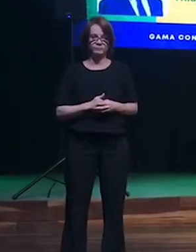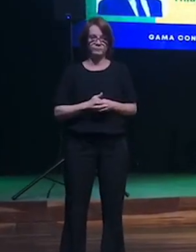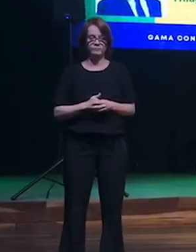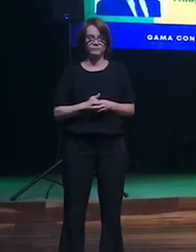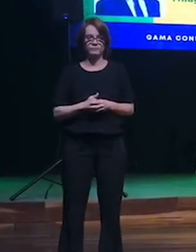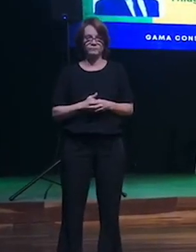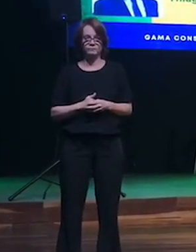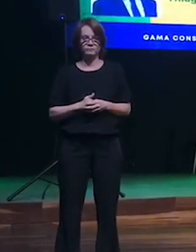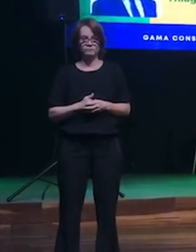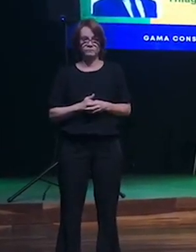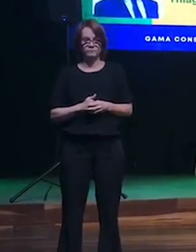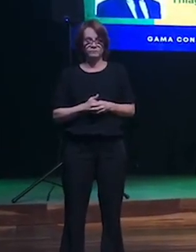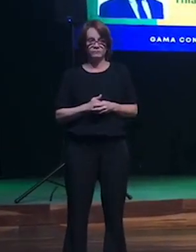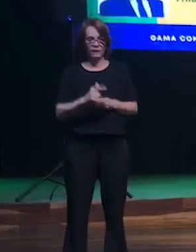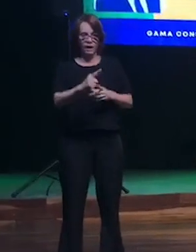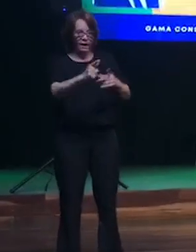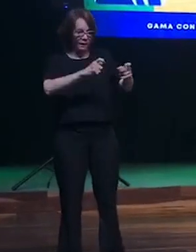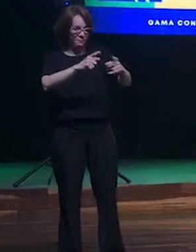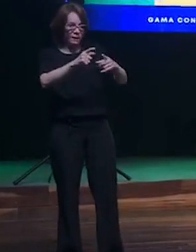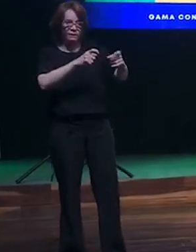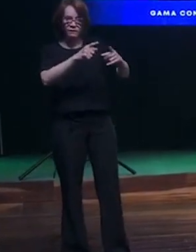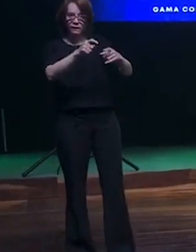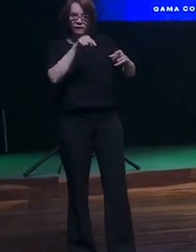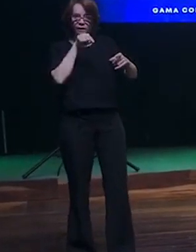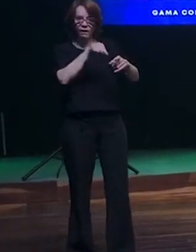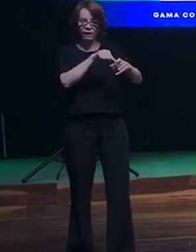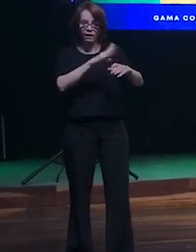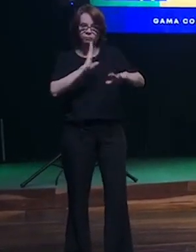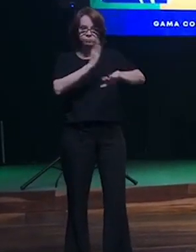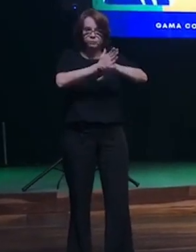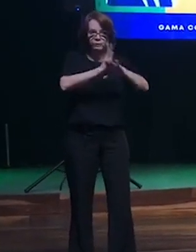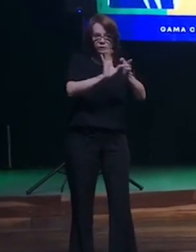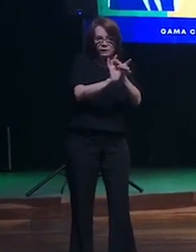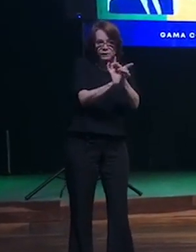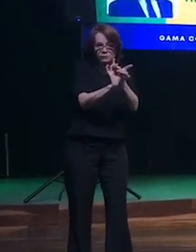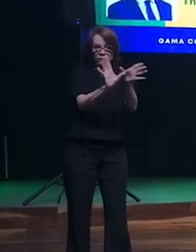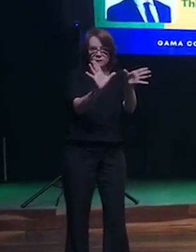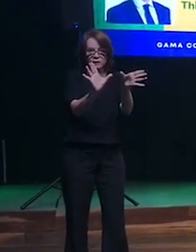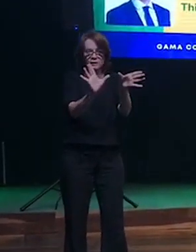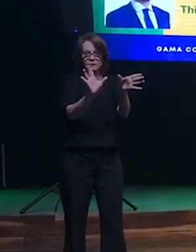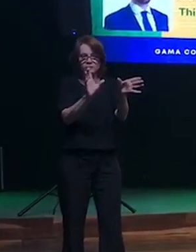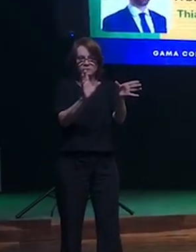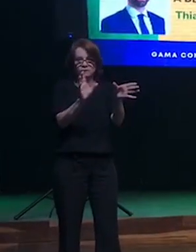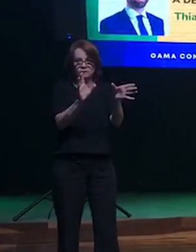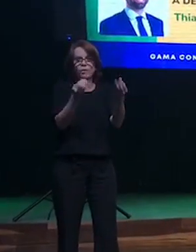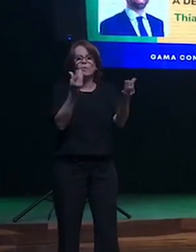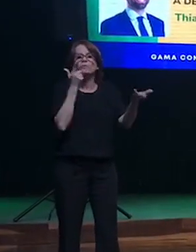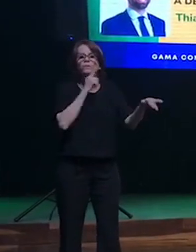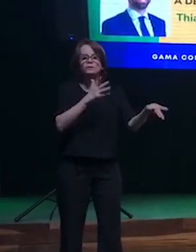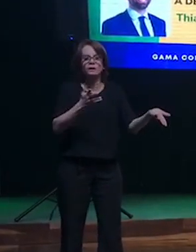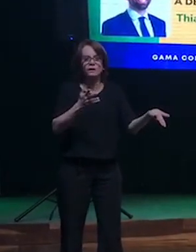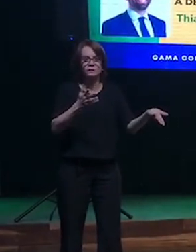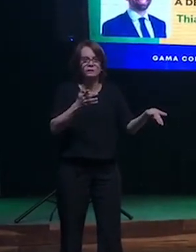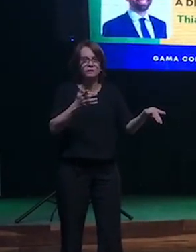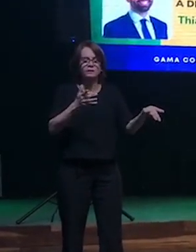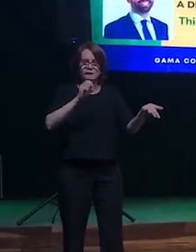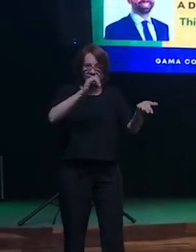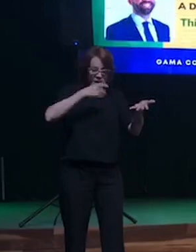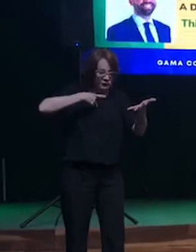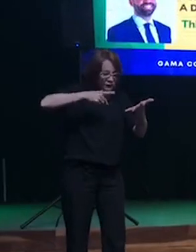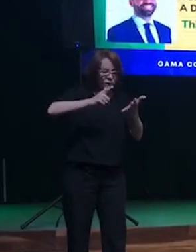Nós não vamos vencer a batalha pela liberdade enquanto a gente estiver lendo os livros errados.